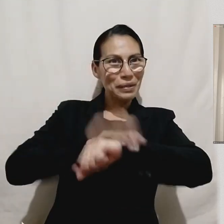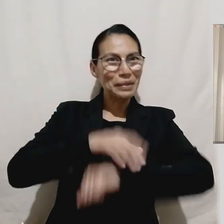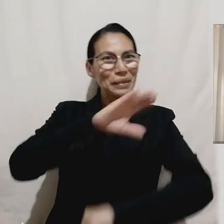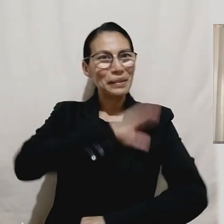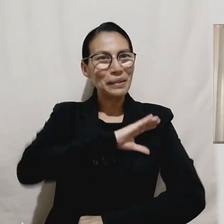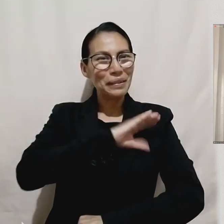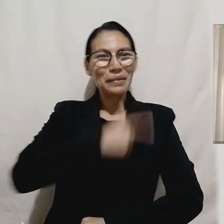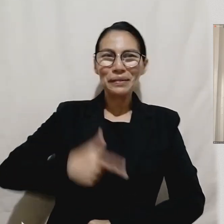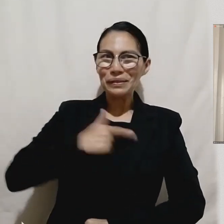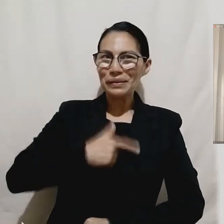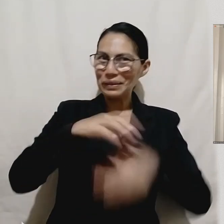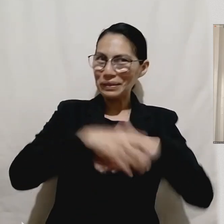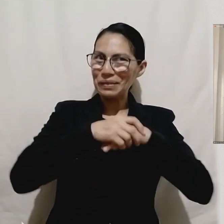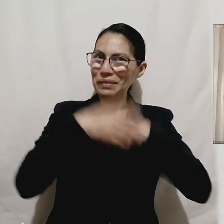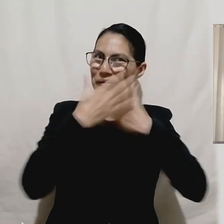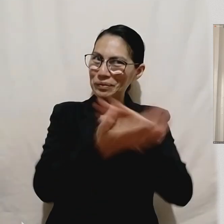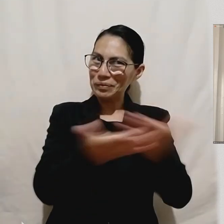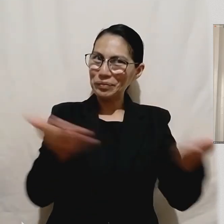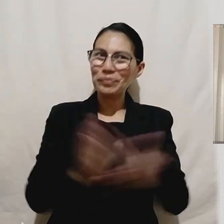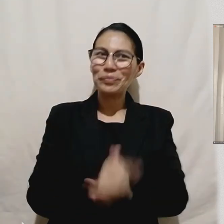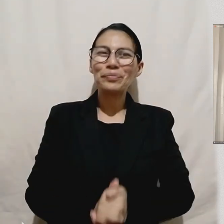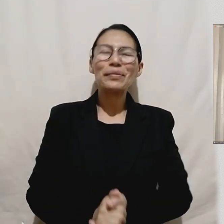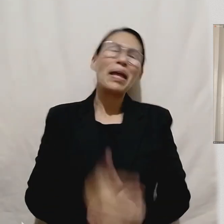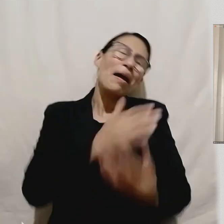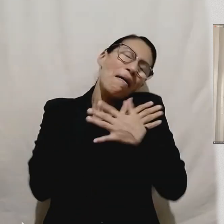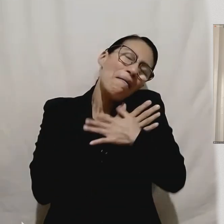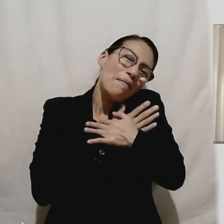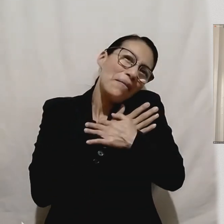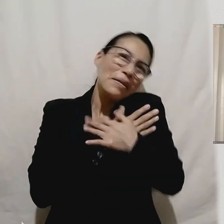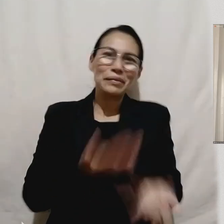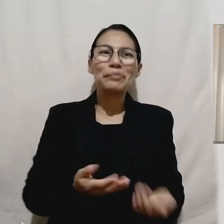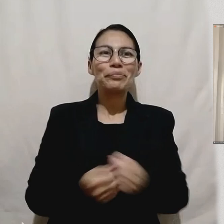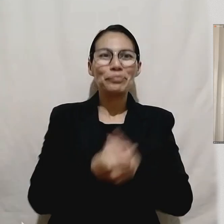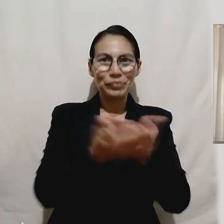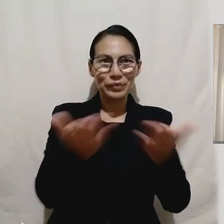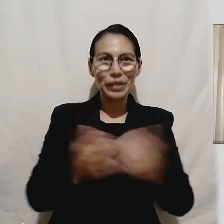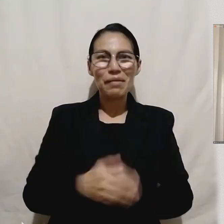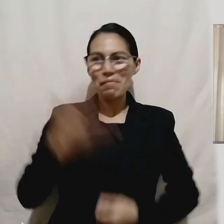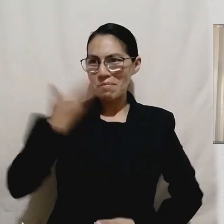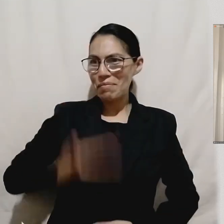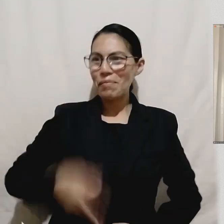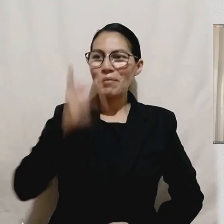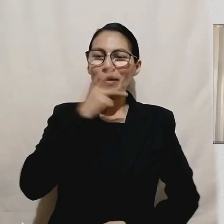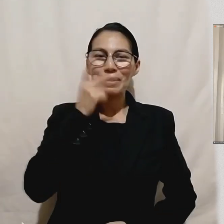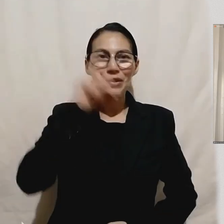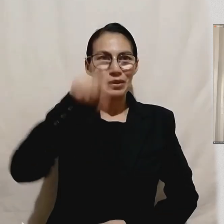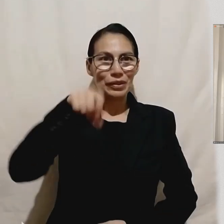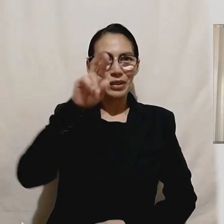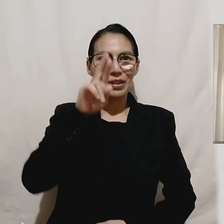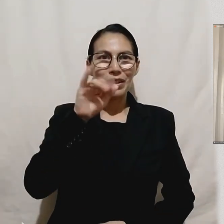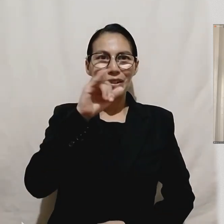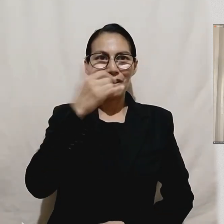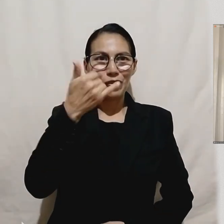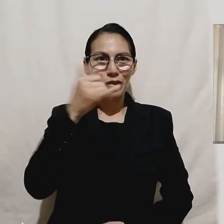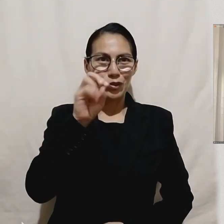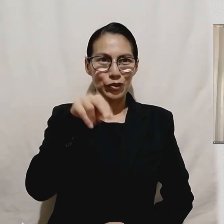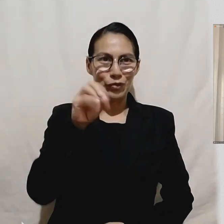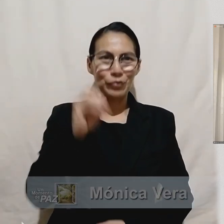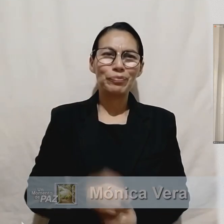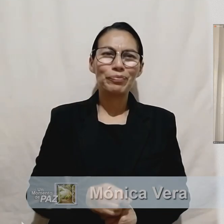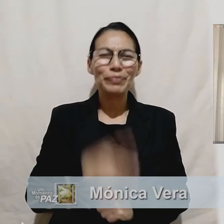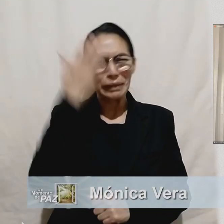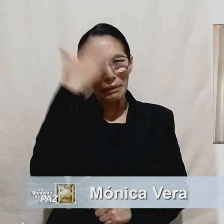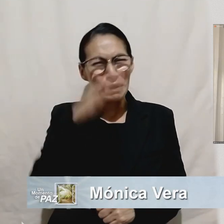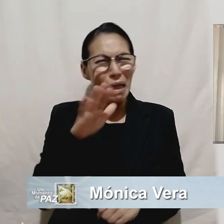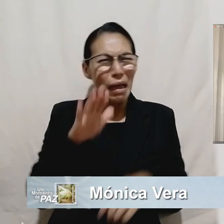qué tal queridos amigos Qué gusto saludarles a la distancia un abrazo virtual para ustedes del pastor quillono